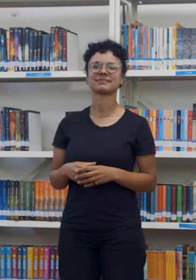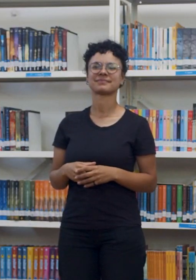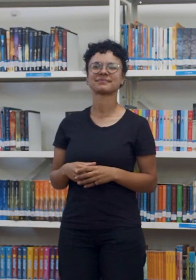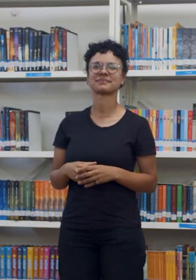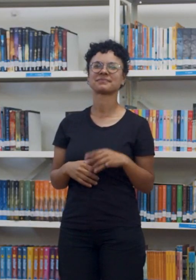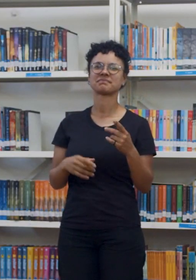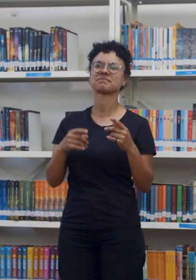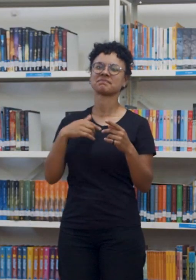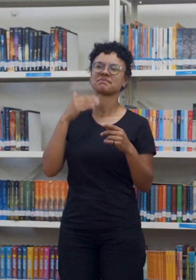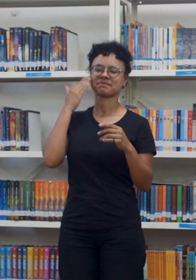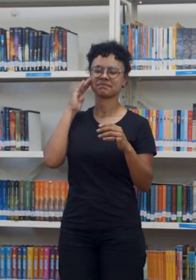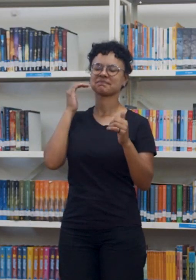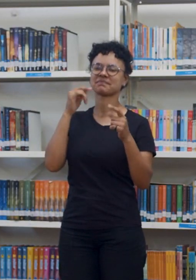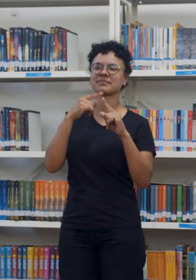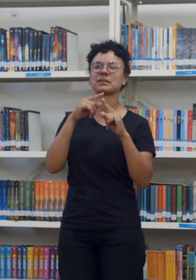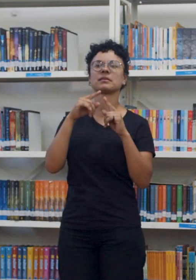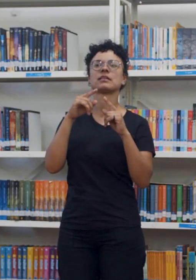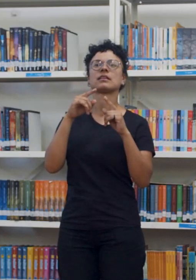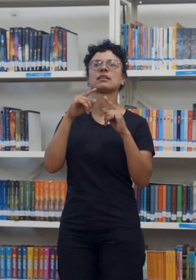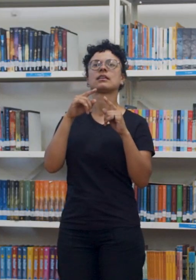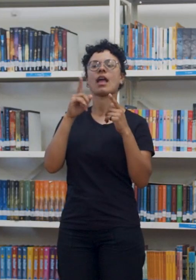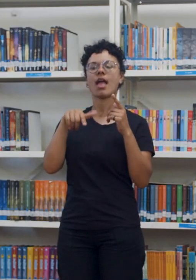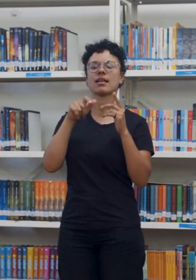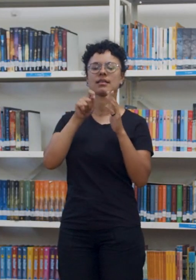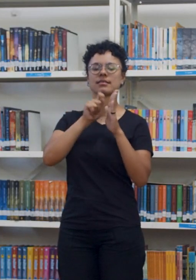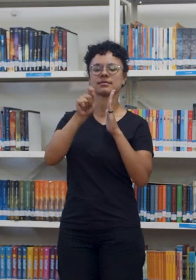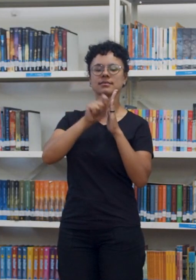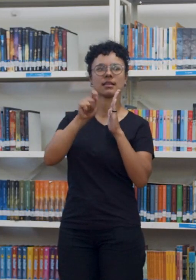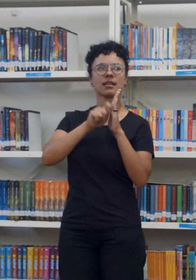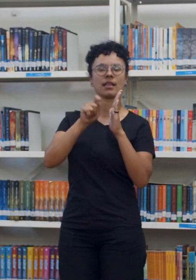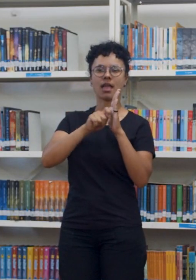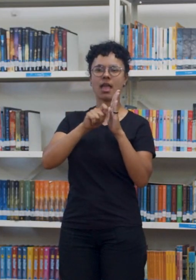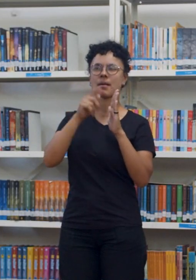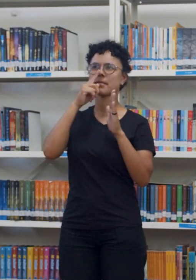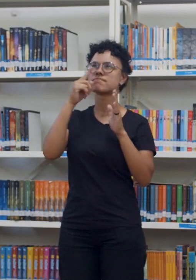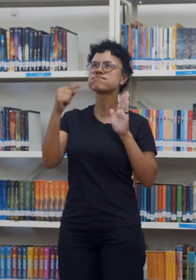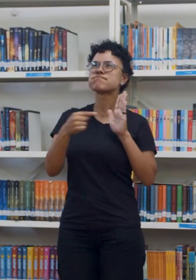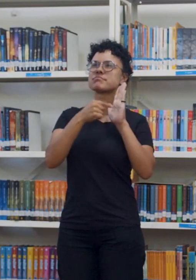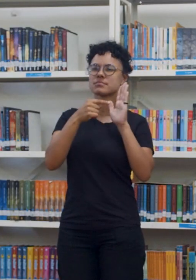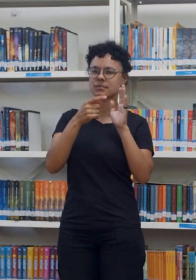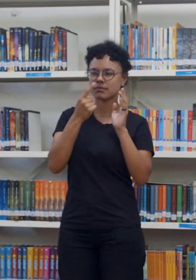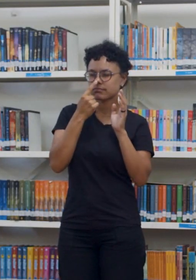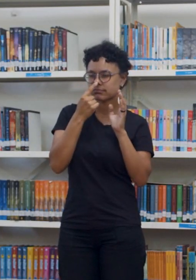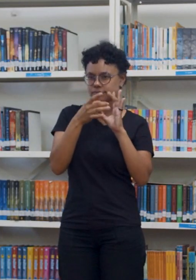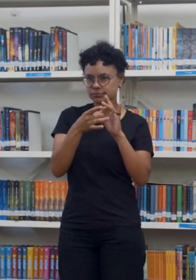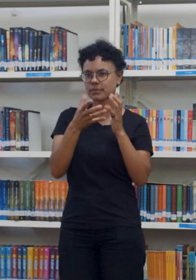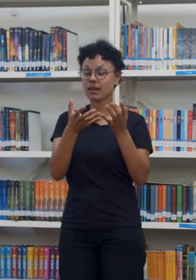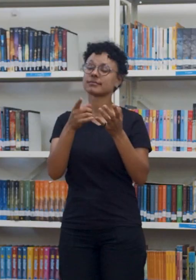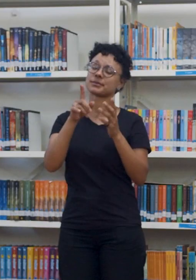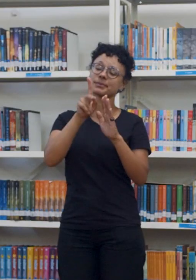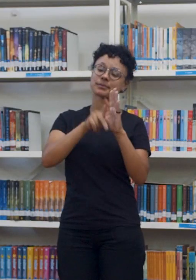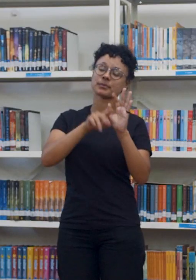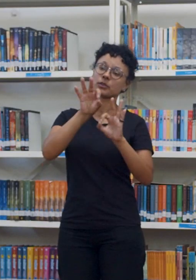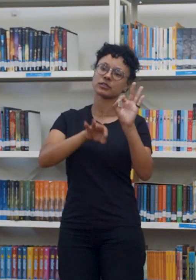Tá. já entendi. Tá. Então, o que é? É a escrita afetiva. Sim, é isso que eu quero Né? levar. Então, o seu projeto, o